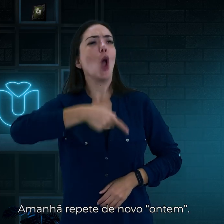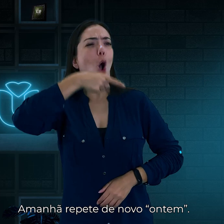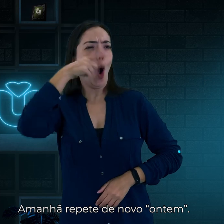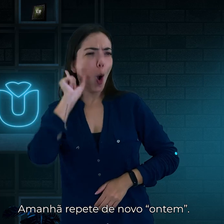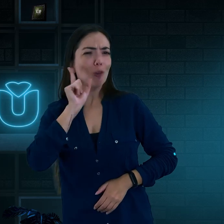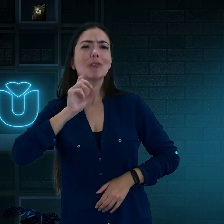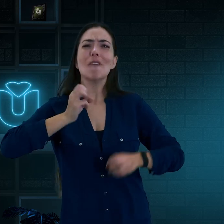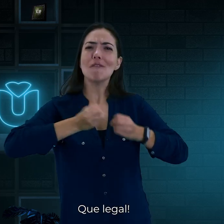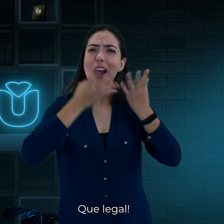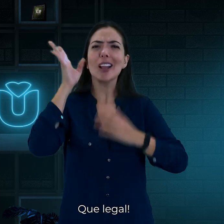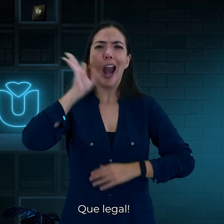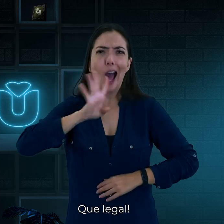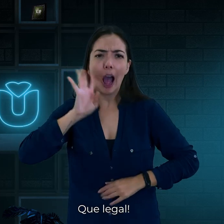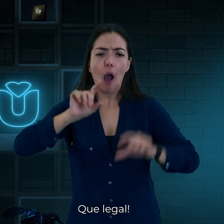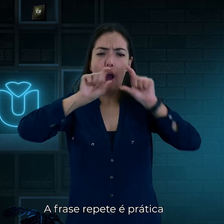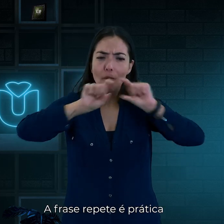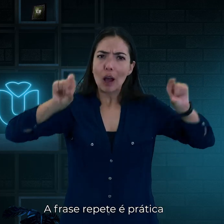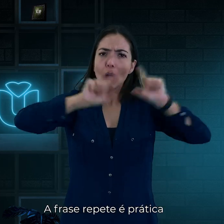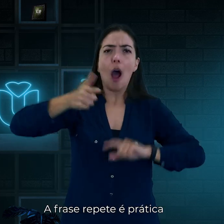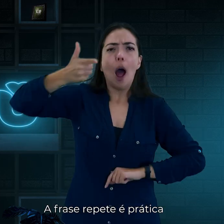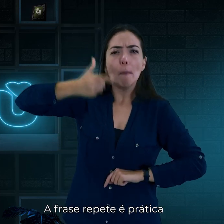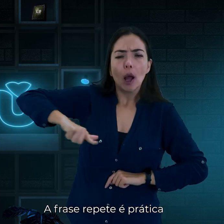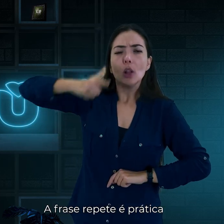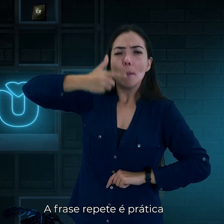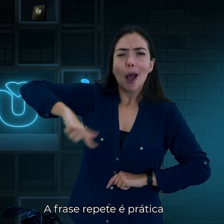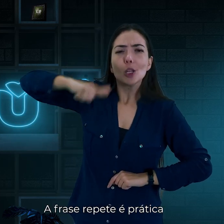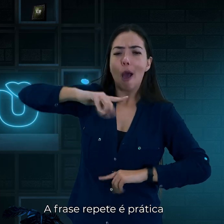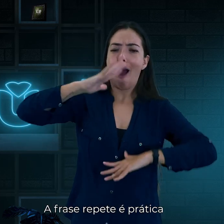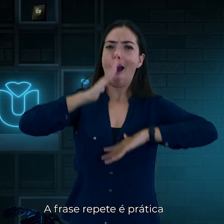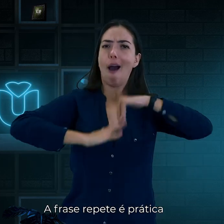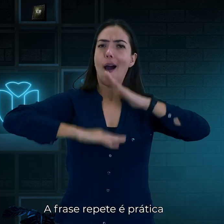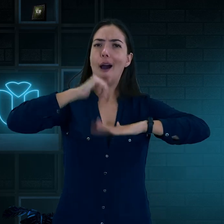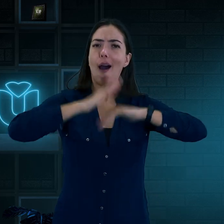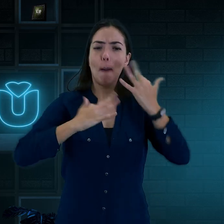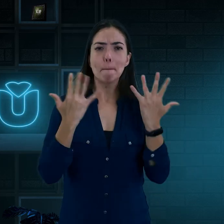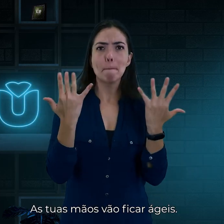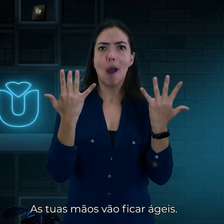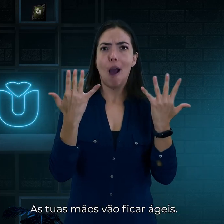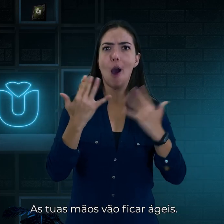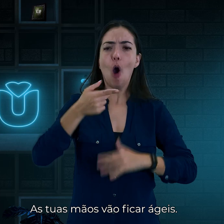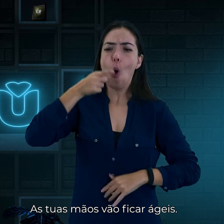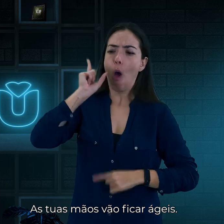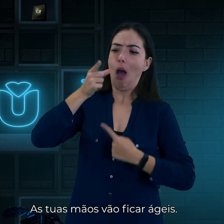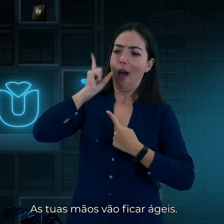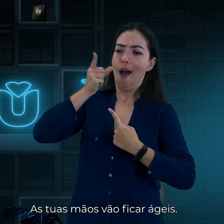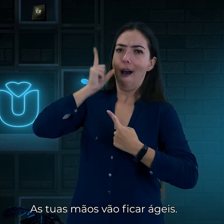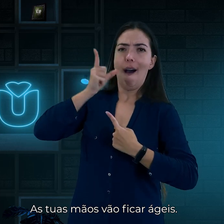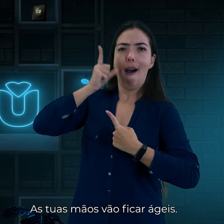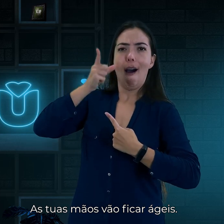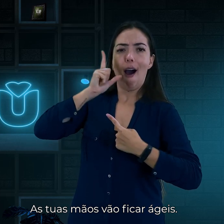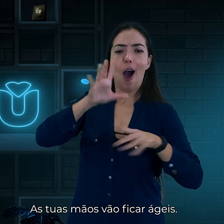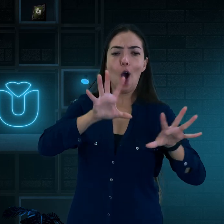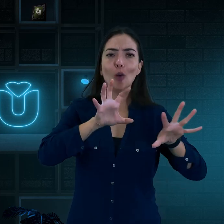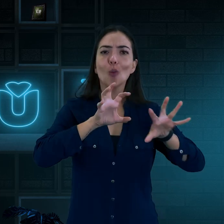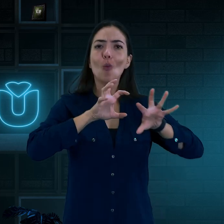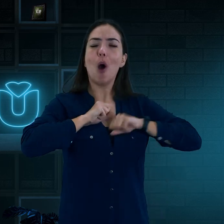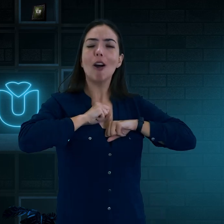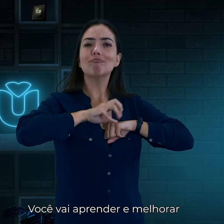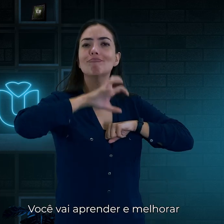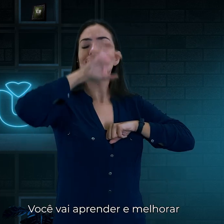Ontem, que legal. A frase, repete e pratica. As tuas mãos vão ficar ágeis. E você